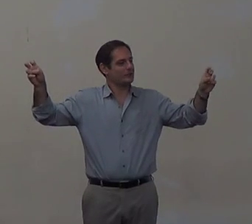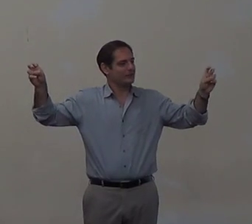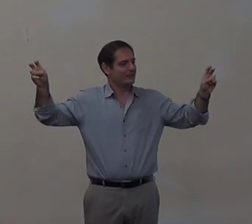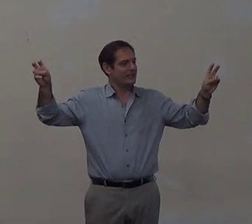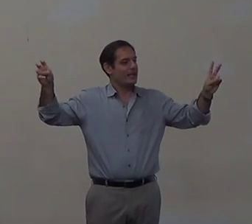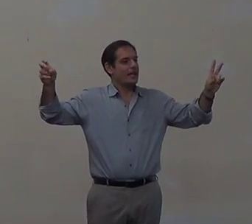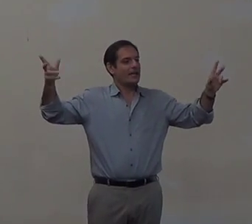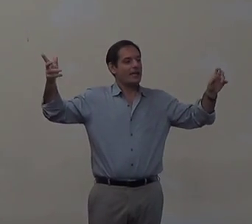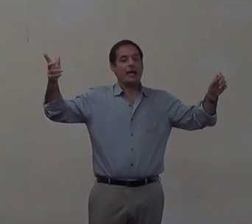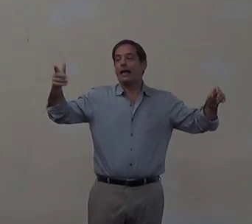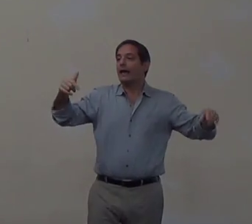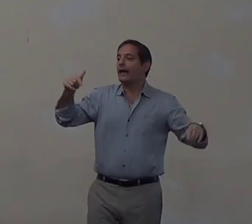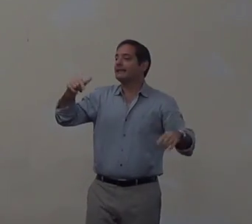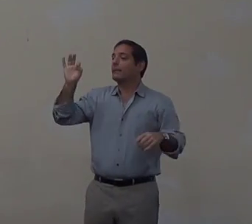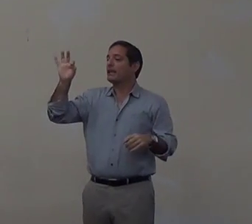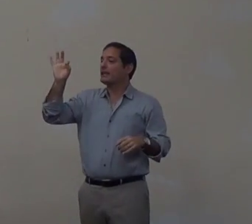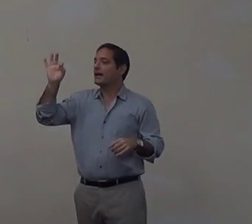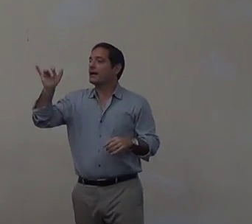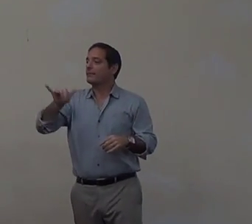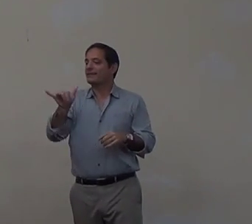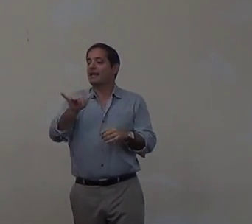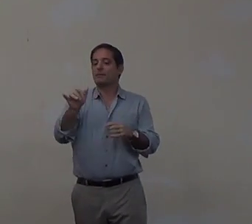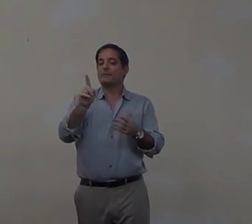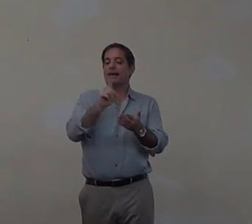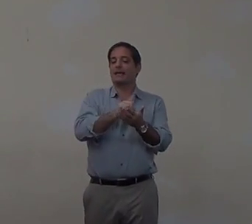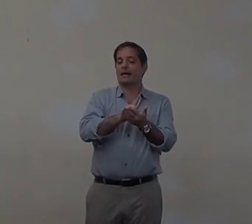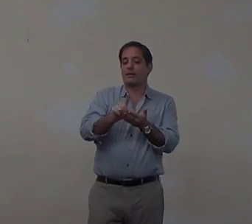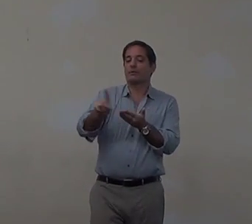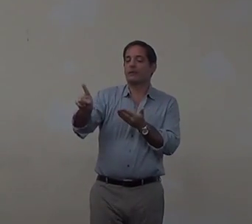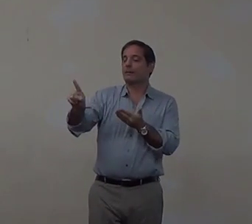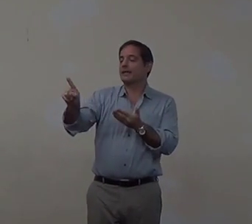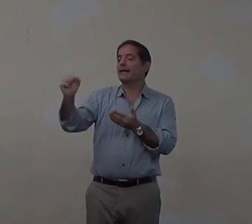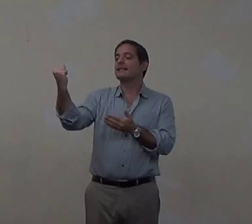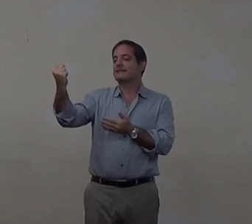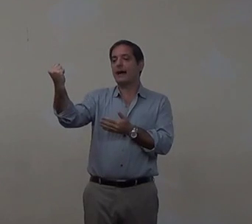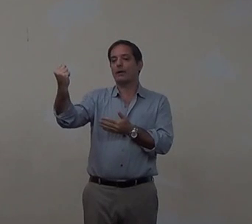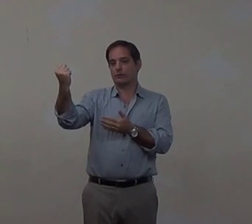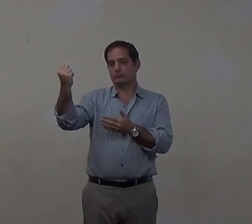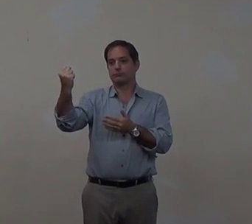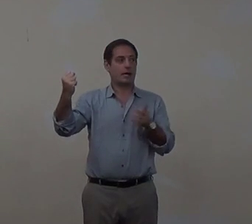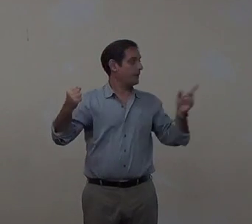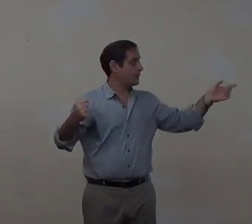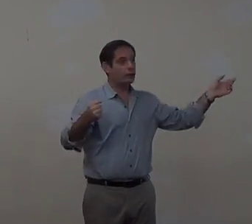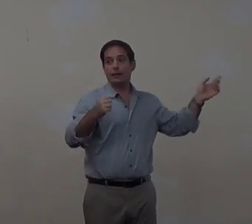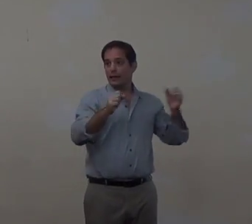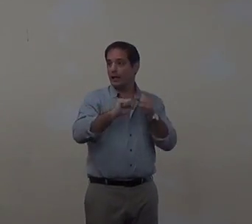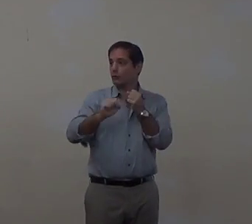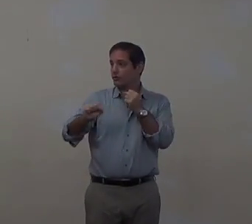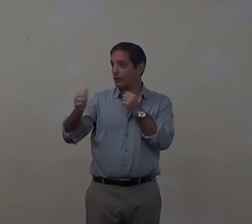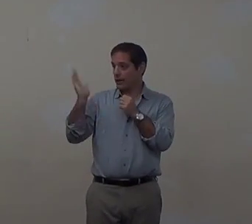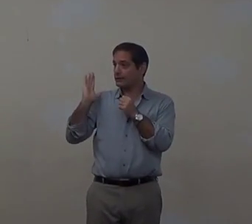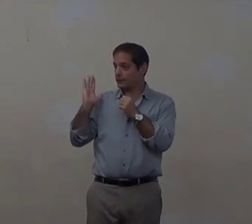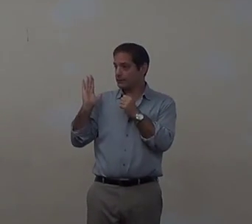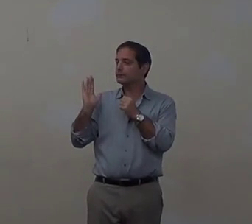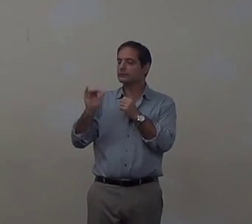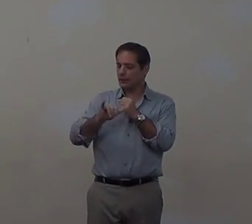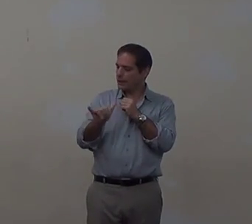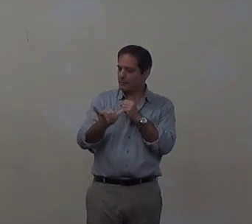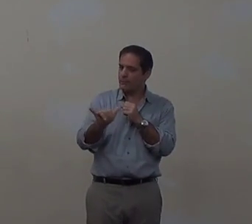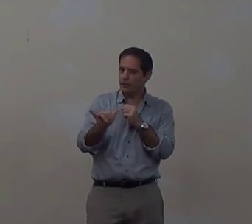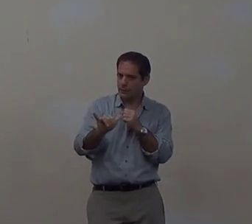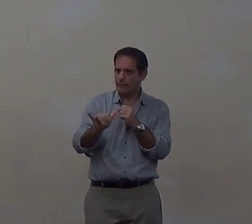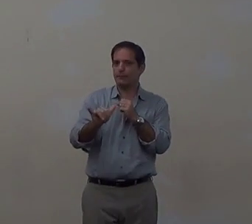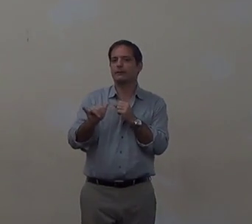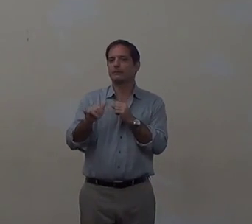El título de hoy. Esta prédica va a ser la misma que la que vamos a predicar el sábado. Ahí vieron el anuncio de antes,